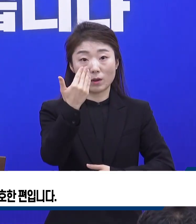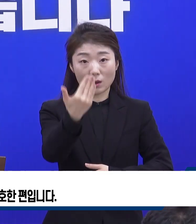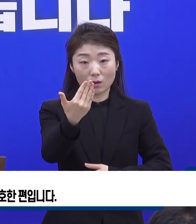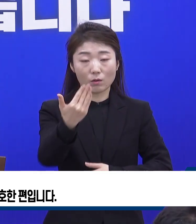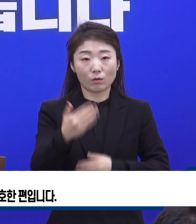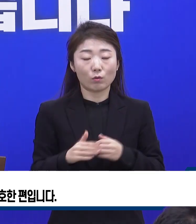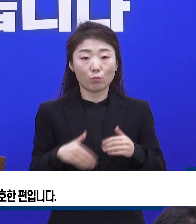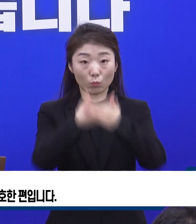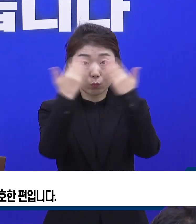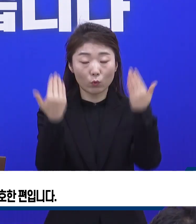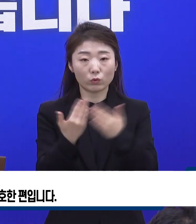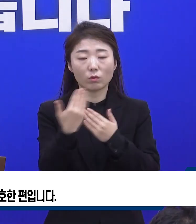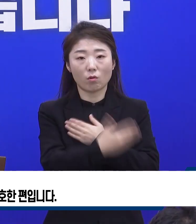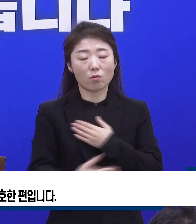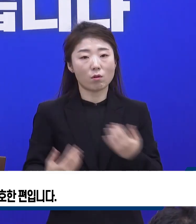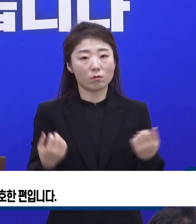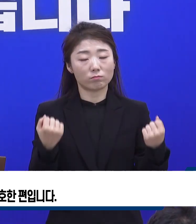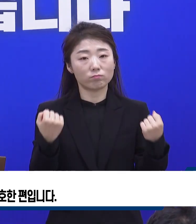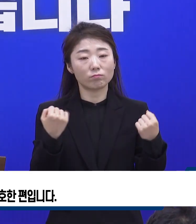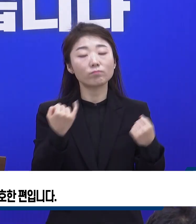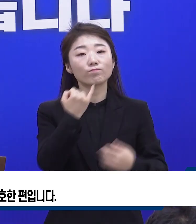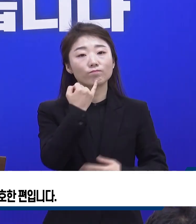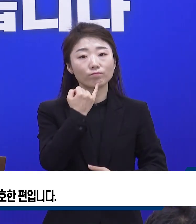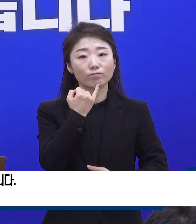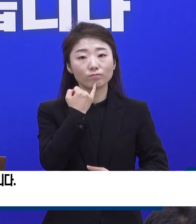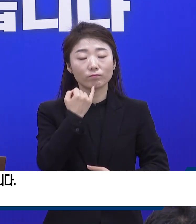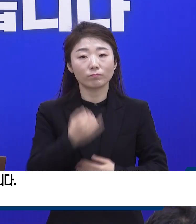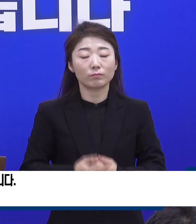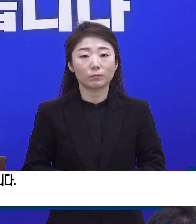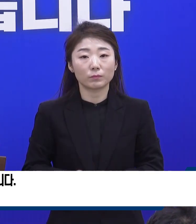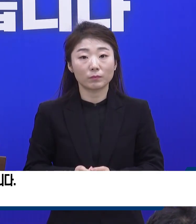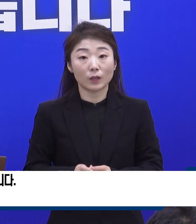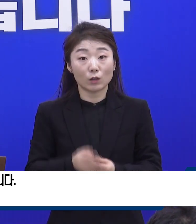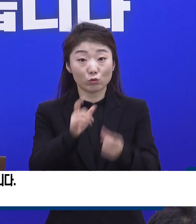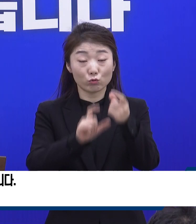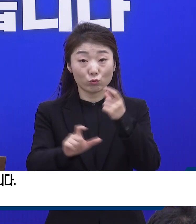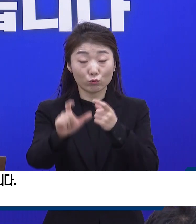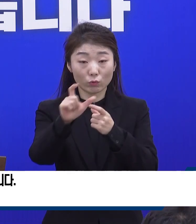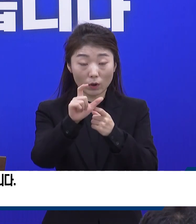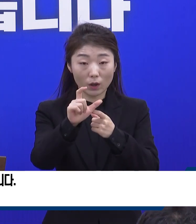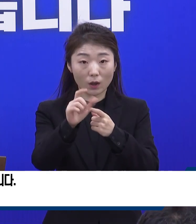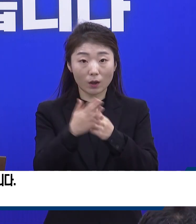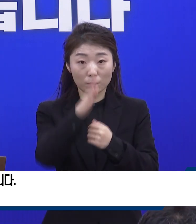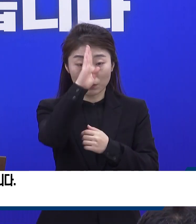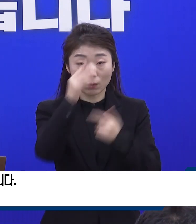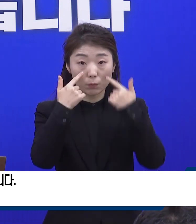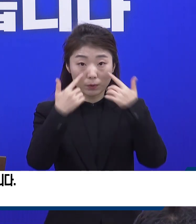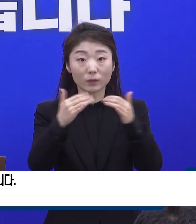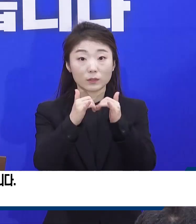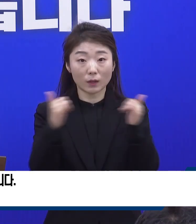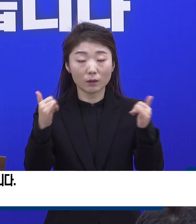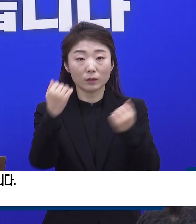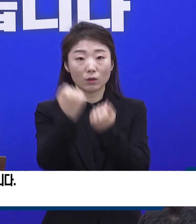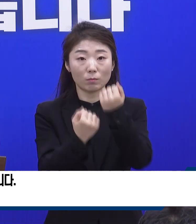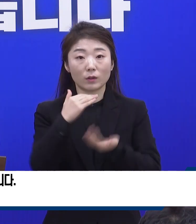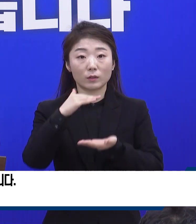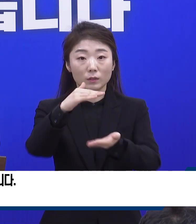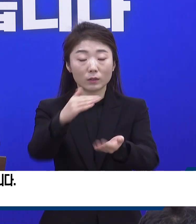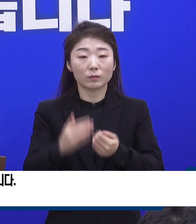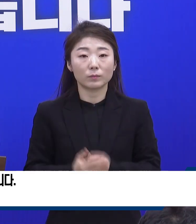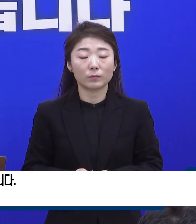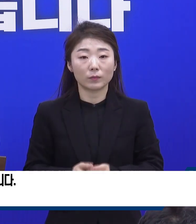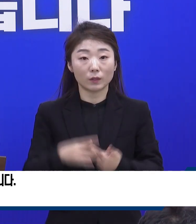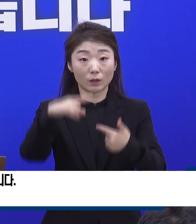확진자들은 모두 건강 상태는 양호한 편입니다. 추가 확진자를 말씀드리겠습니다.